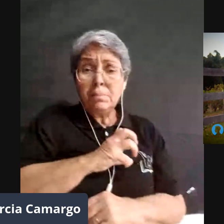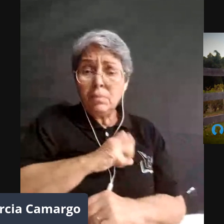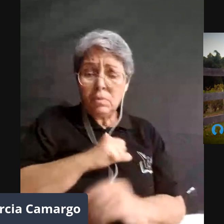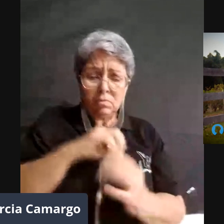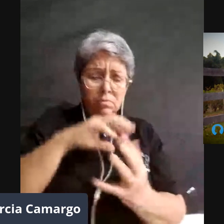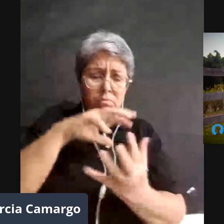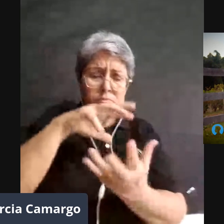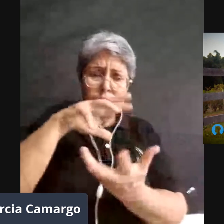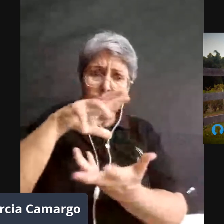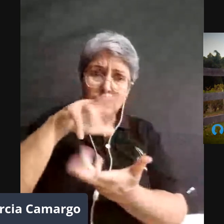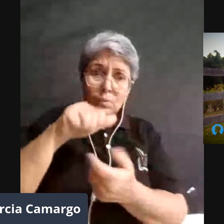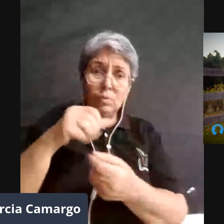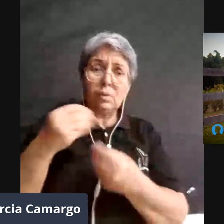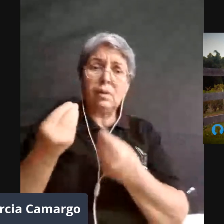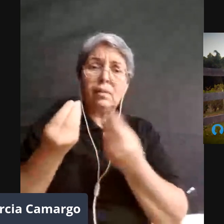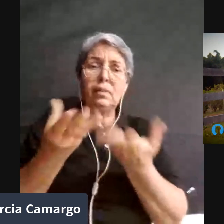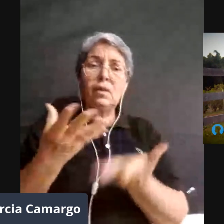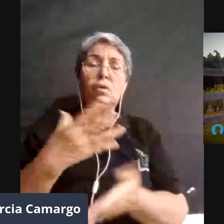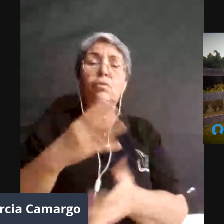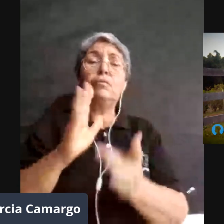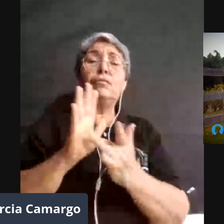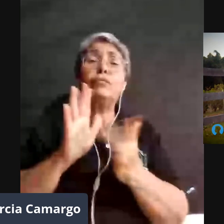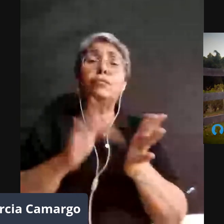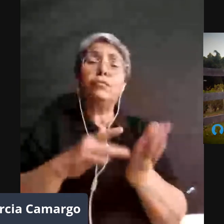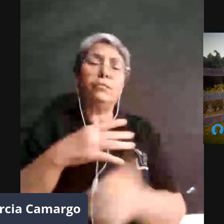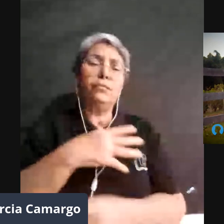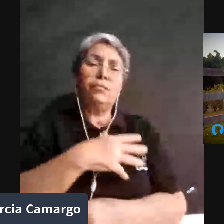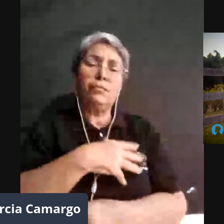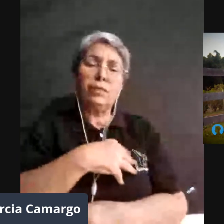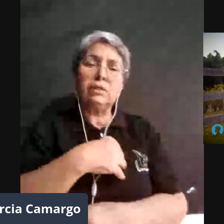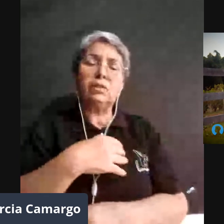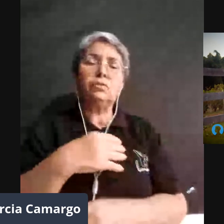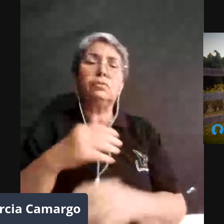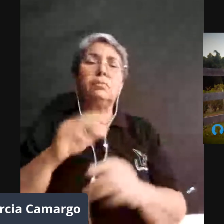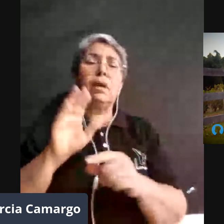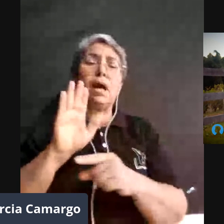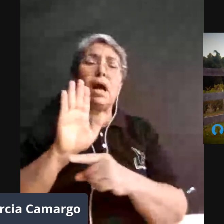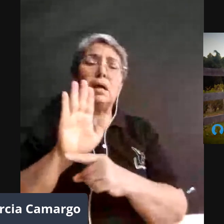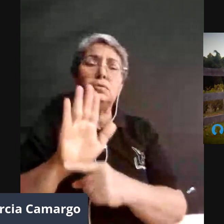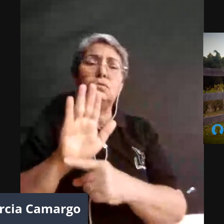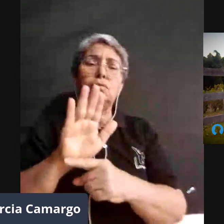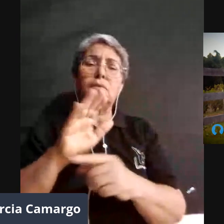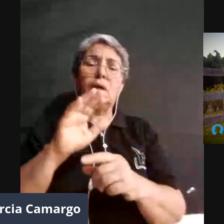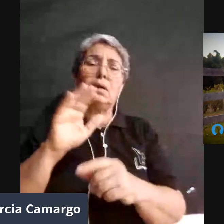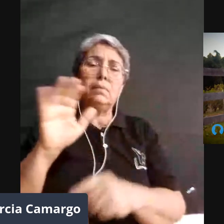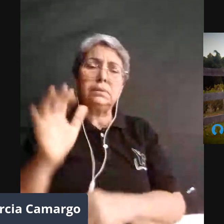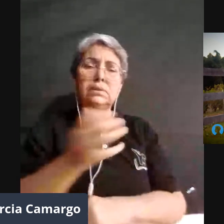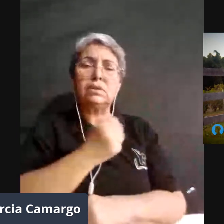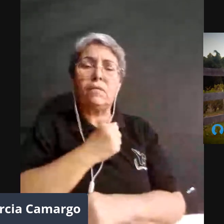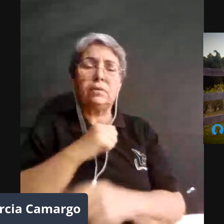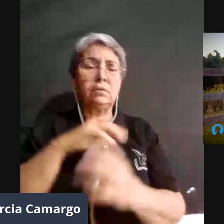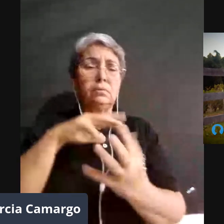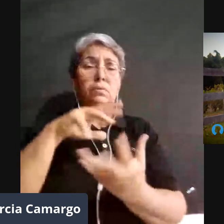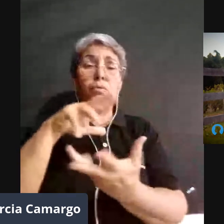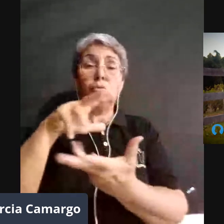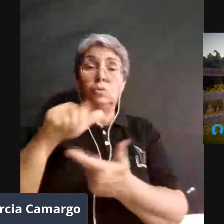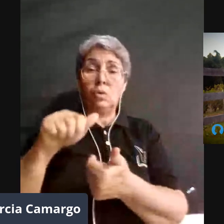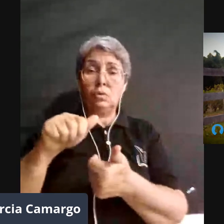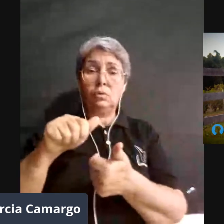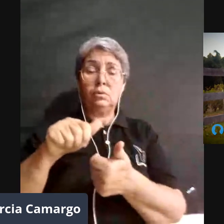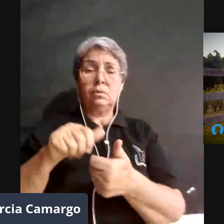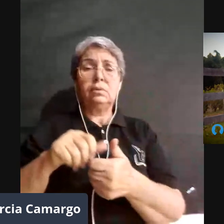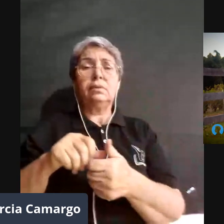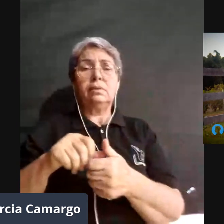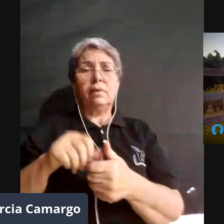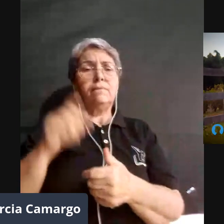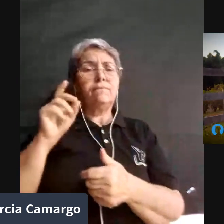Filho unigênito e que Ele tem estado pronto para conduzir o plano da salvação a um final. E já faz tempo que Ele está tentando